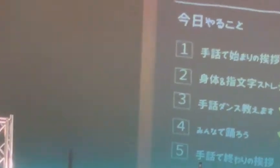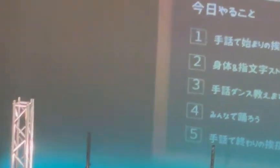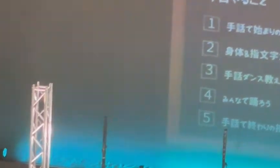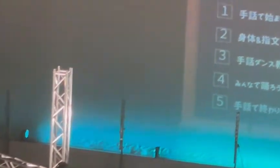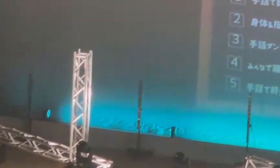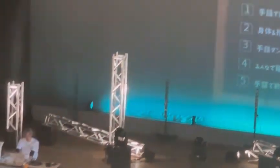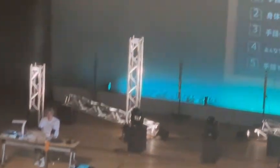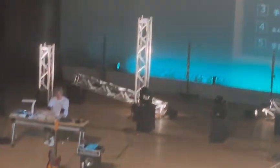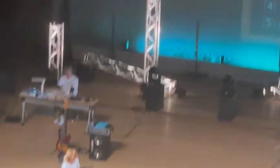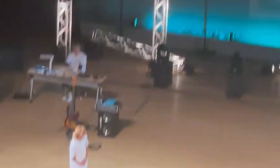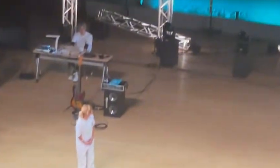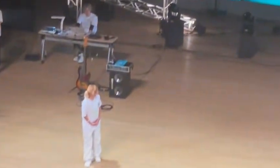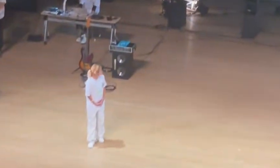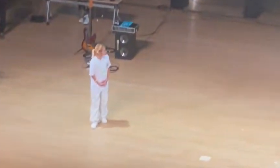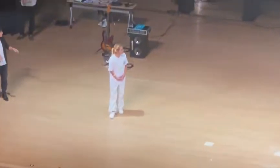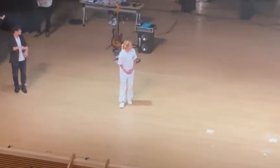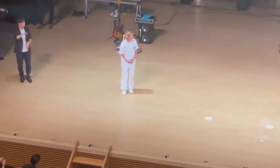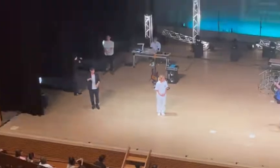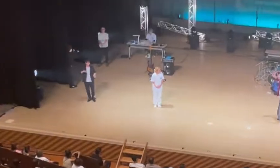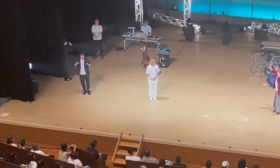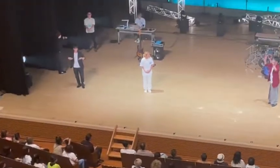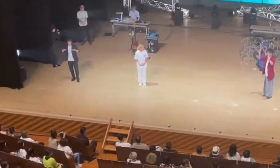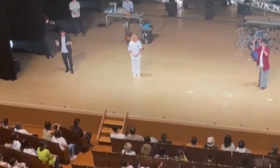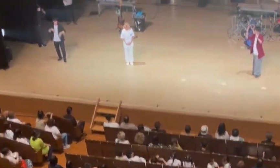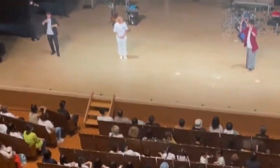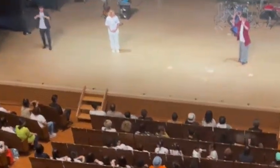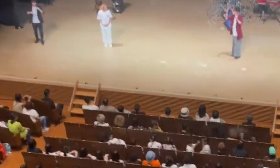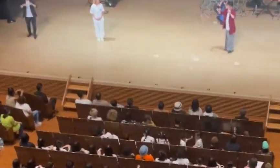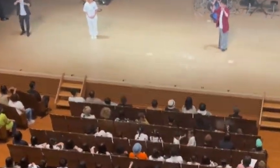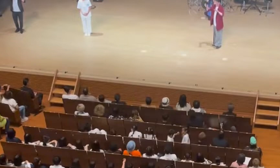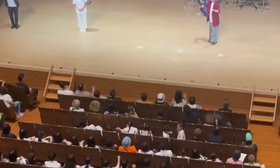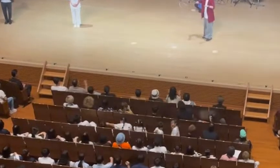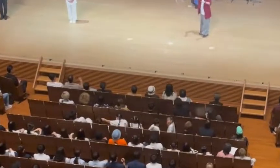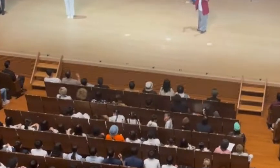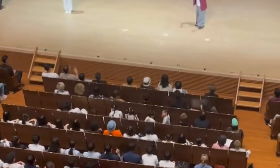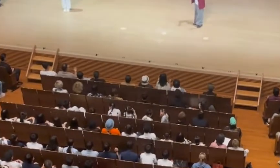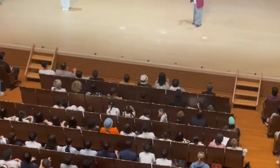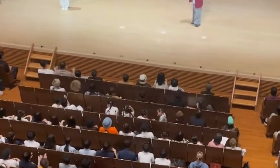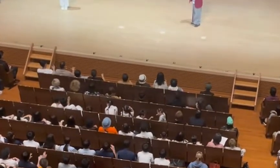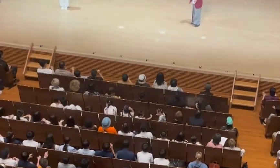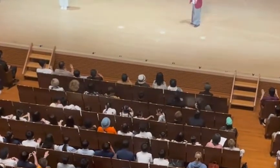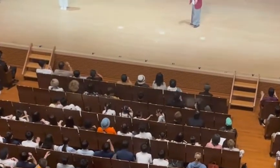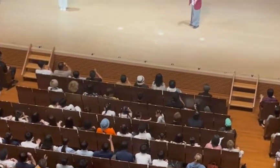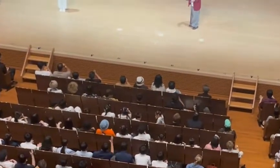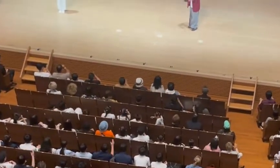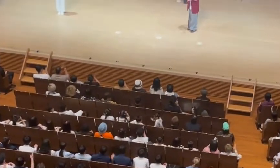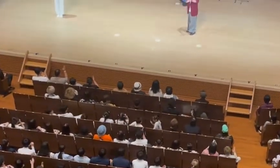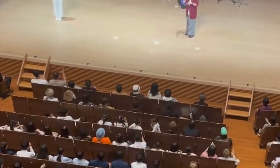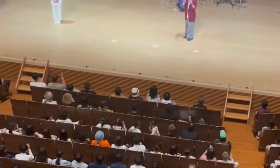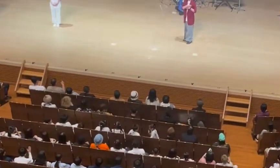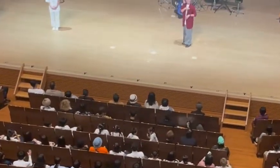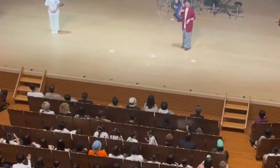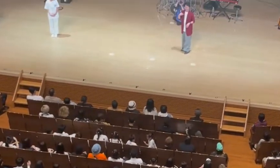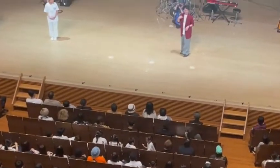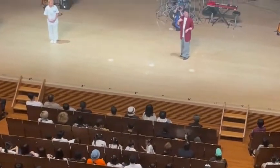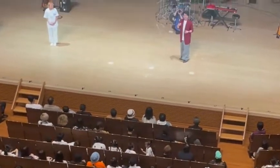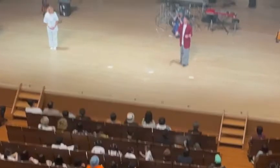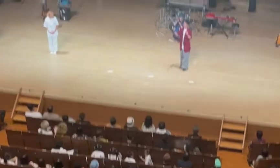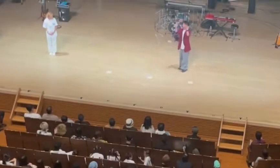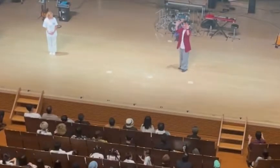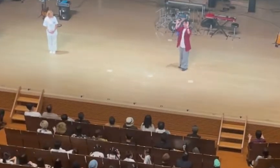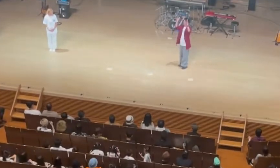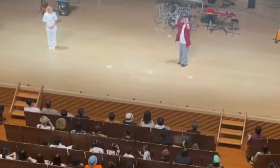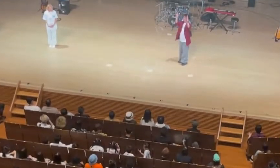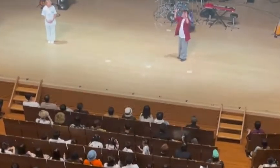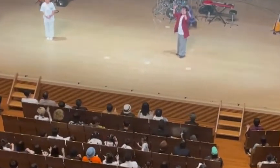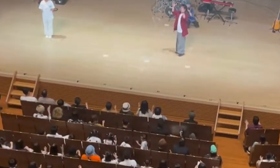めていきましょう。皆さん今日手話で挨拶、今日よろしくお願いします。上手にできましたね。おめで